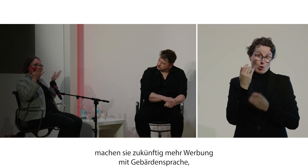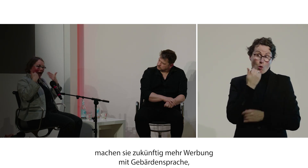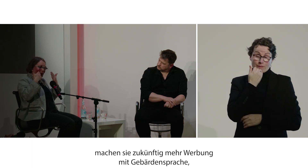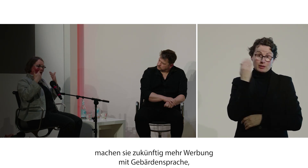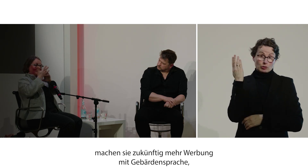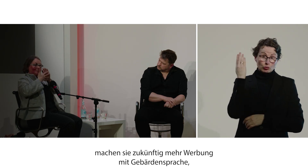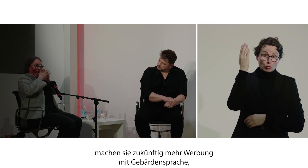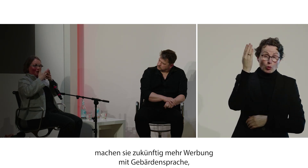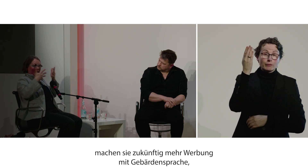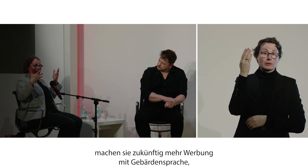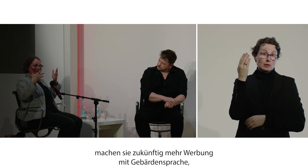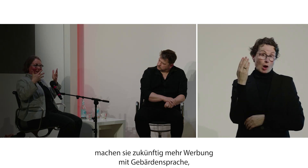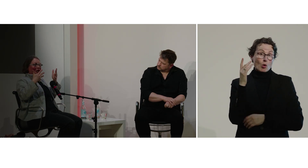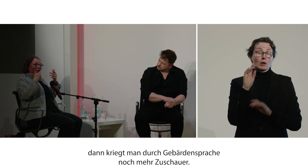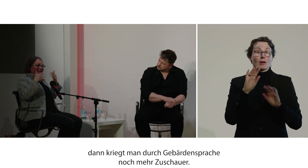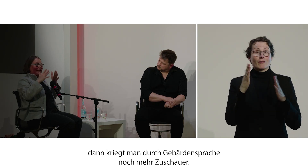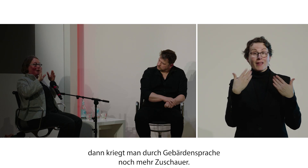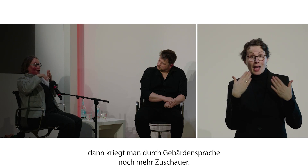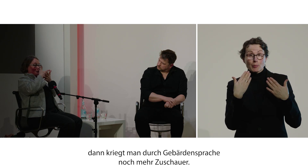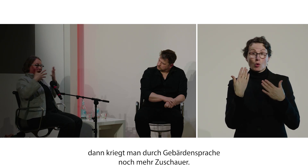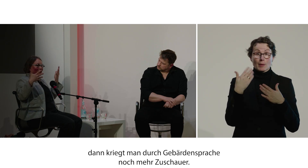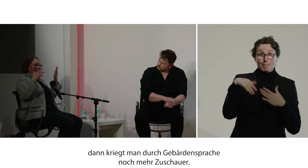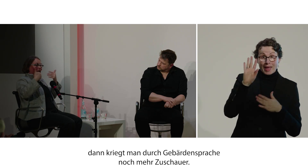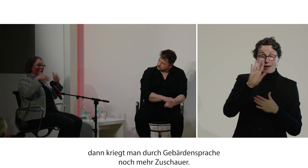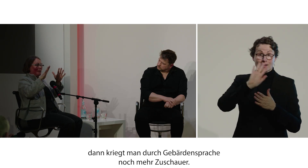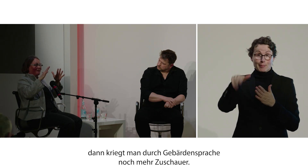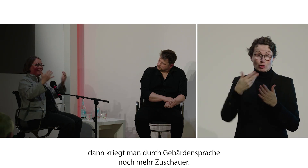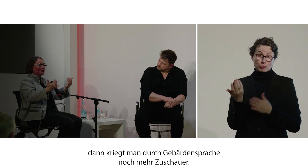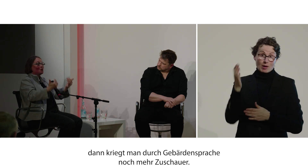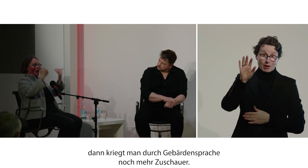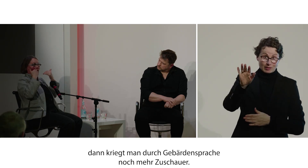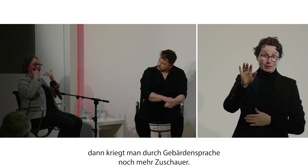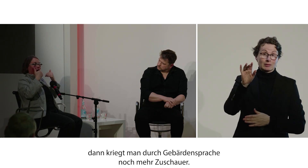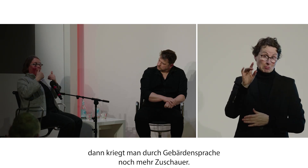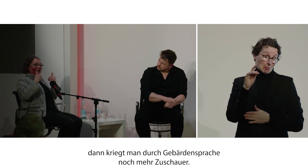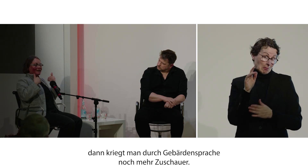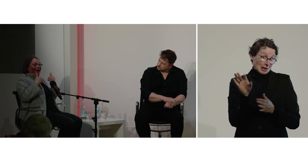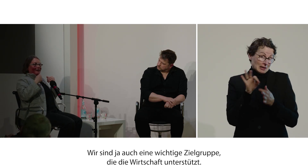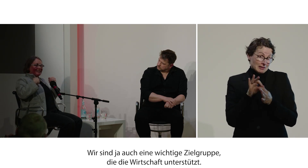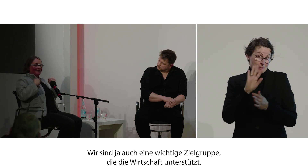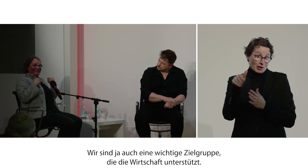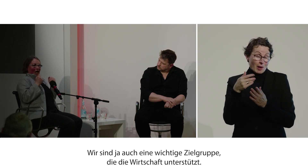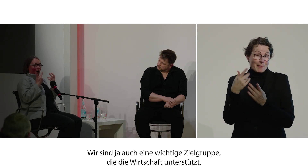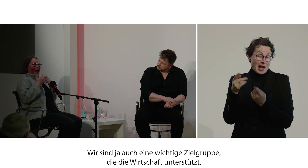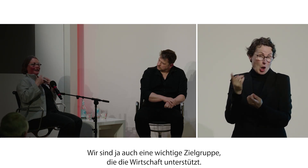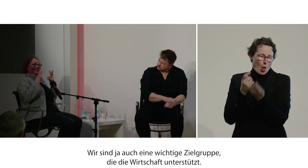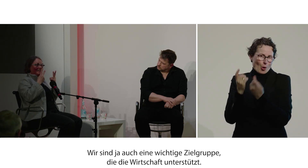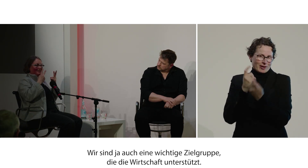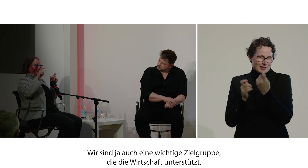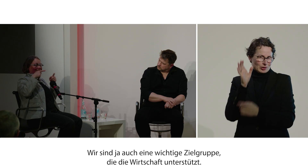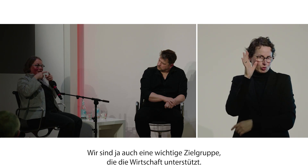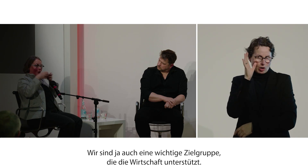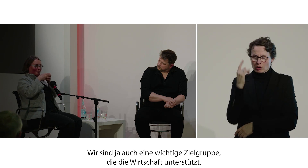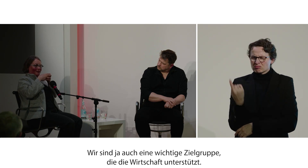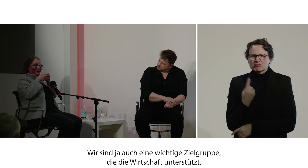mehr Werbung mit Gebärdensprache. Und dann kann man durch Gebärdensprache noch mehr viel Zuschauer. Und wir sind ja auch eine